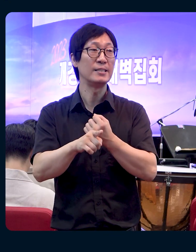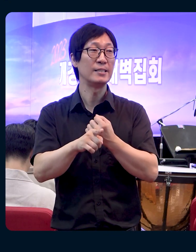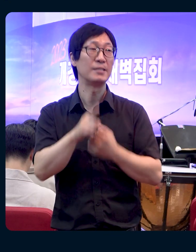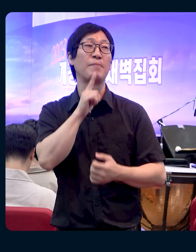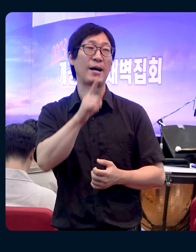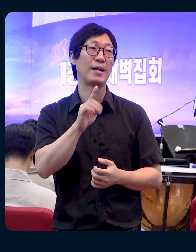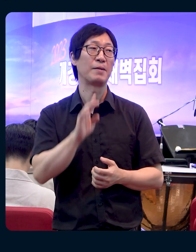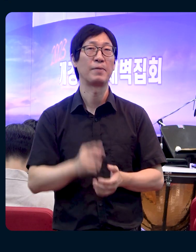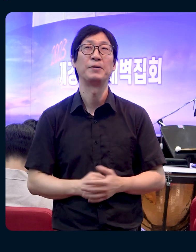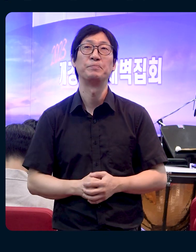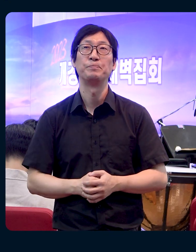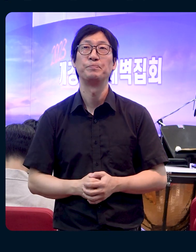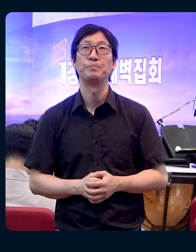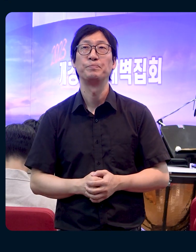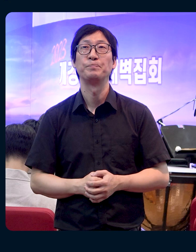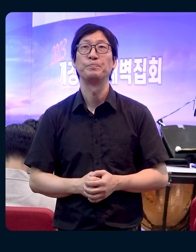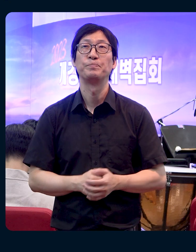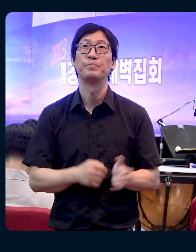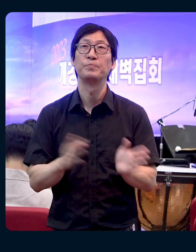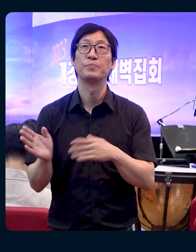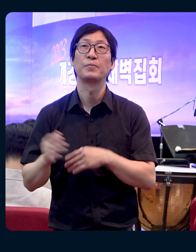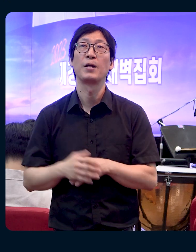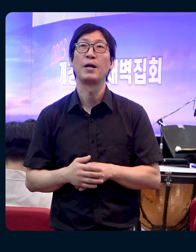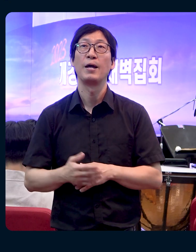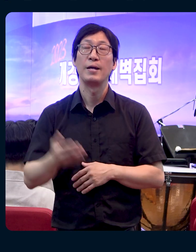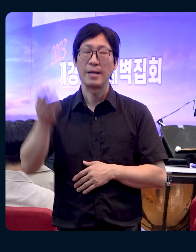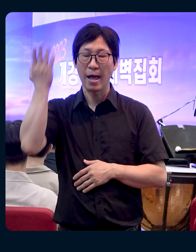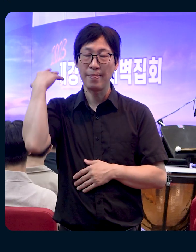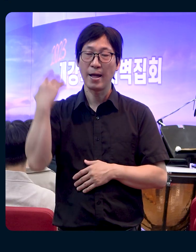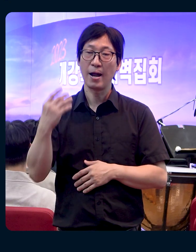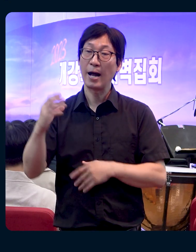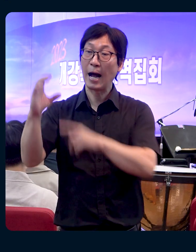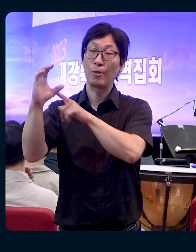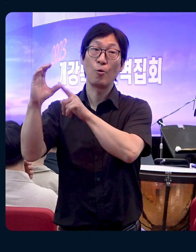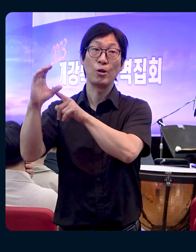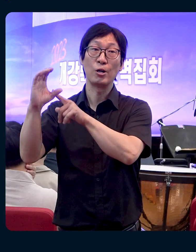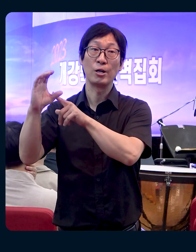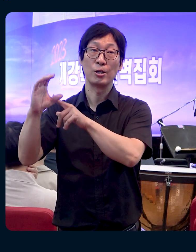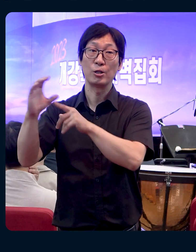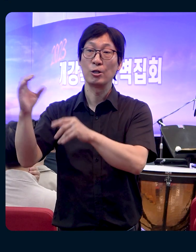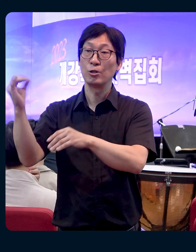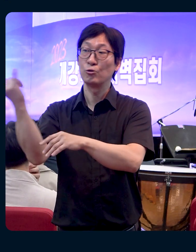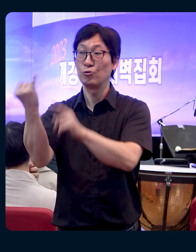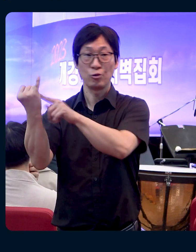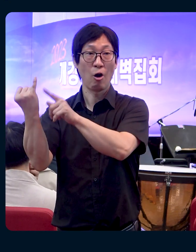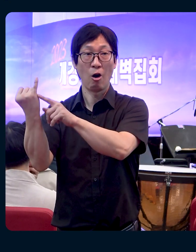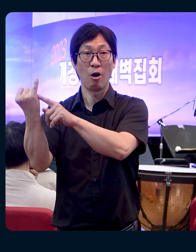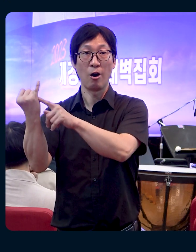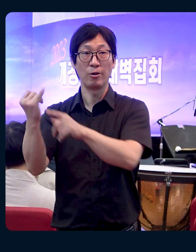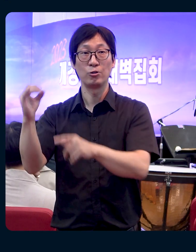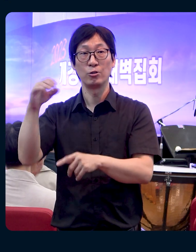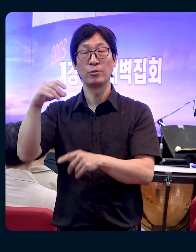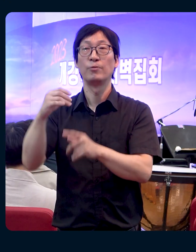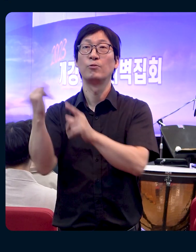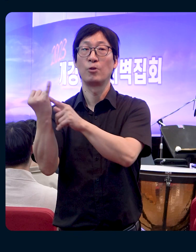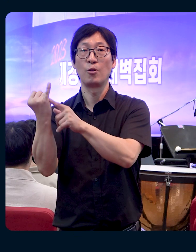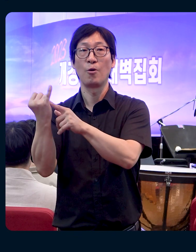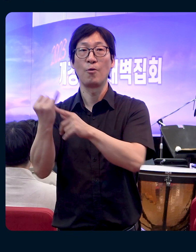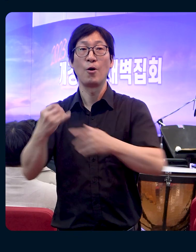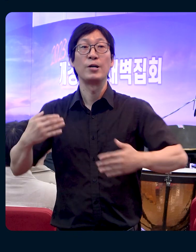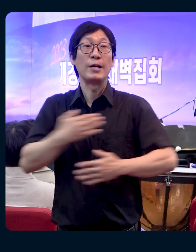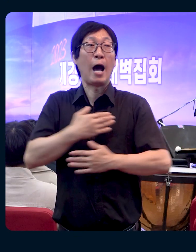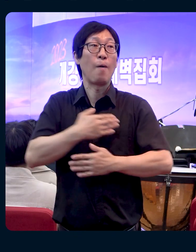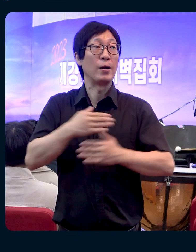옛날 중세의 캐톨릭 수녀들은요, 목욕할 때도 옷을 입고 했습니다.